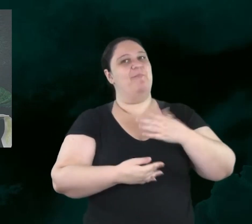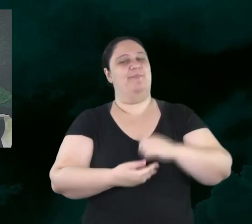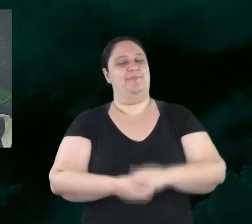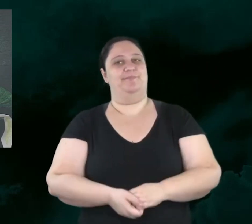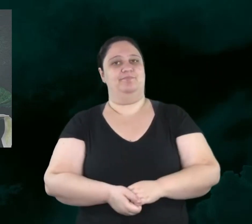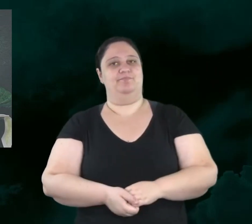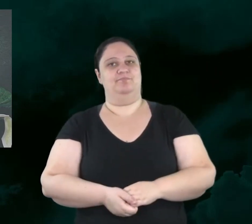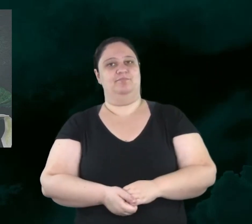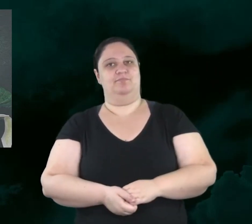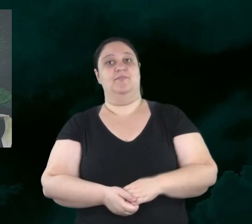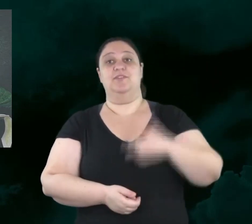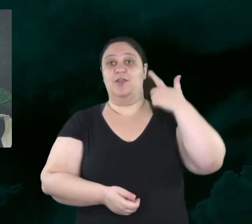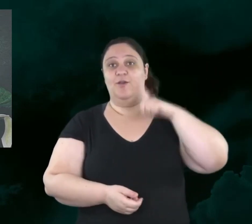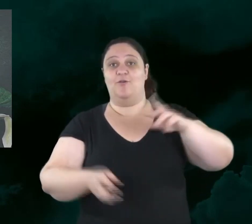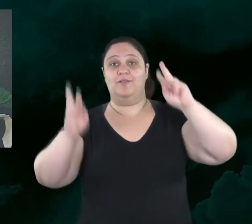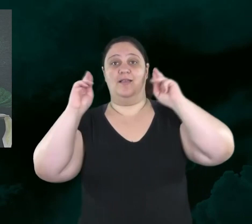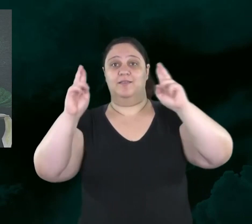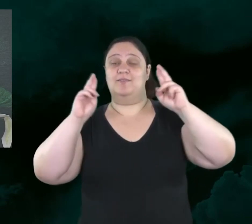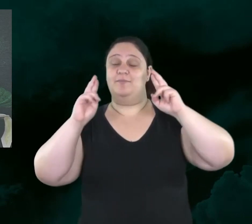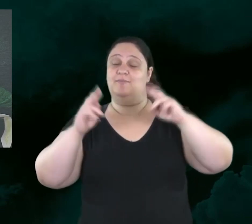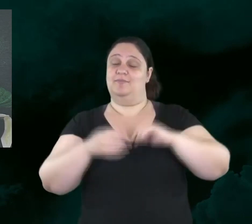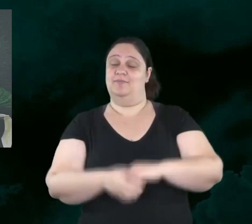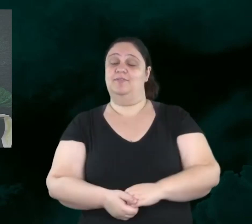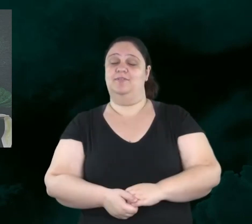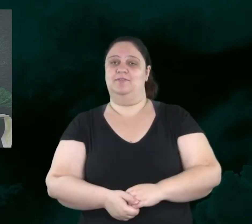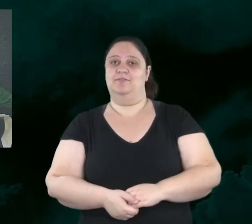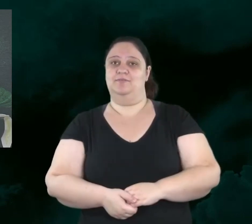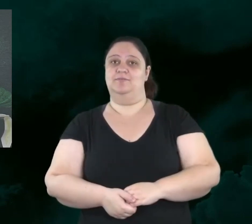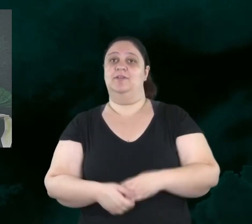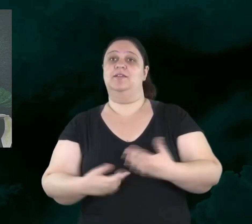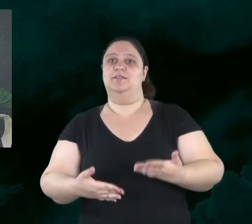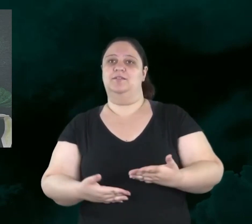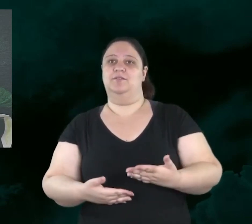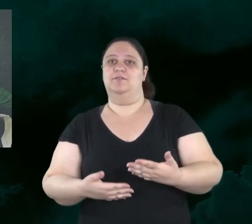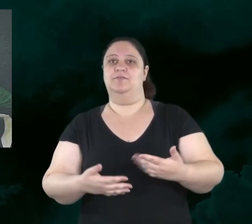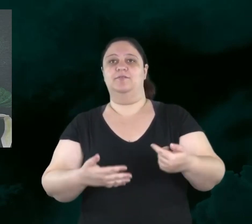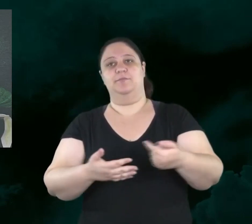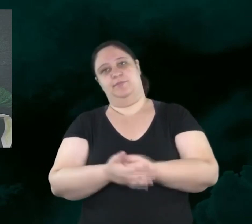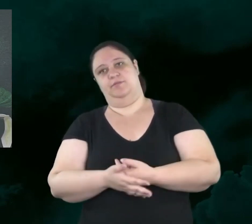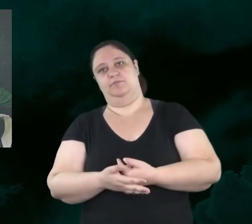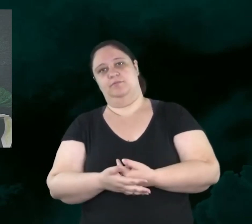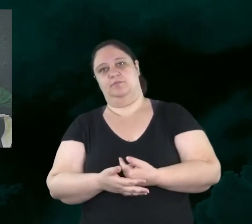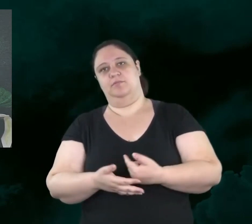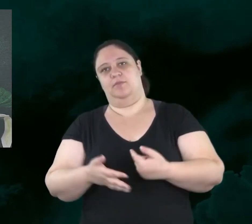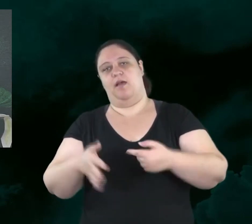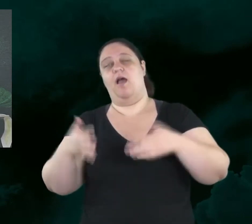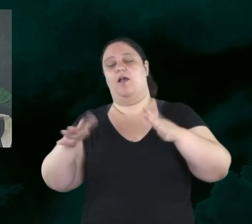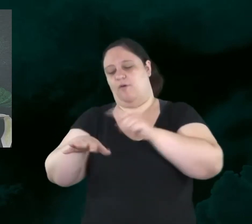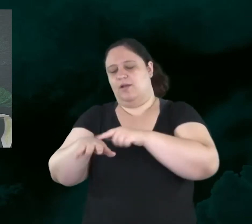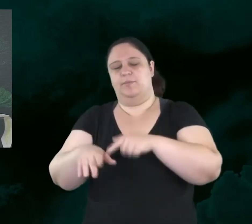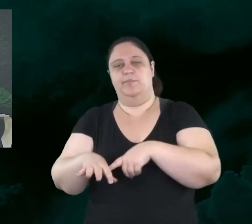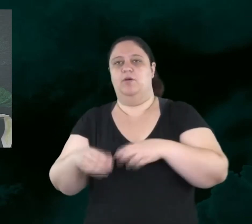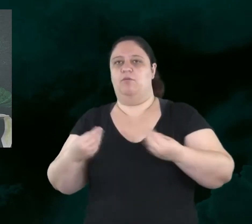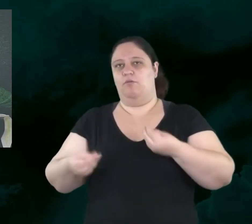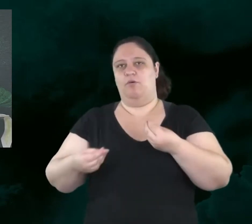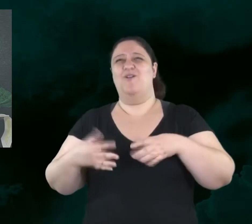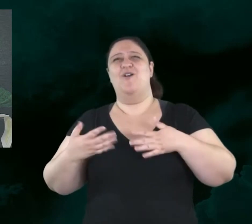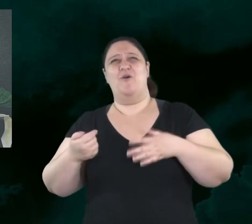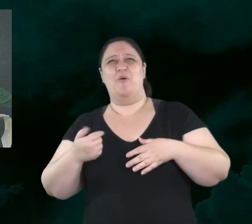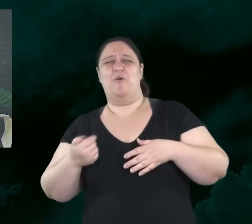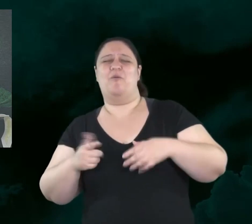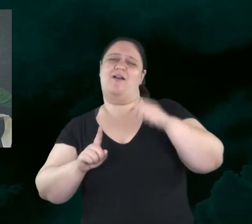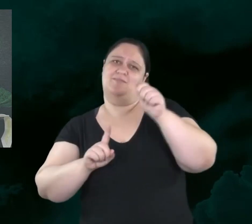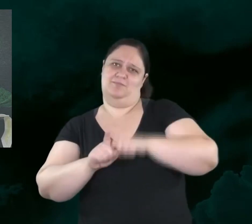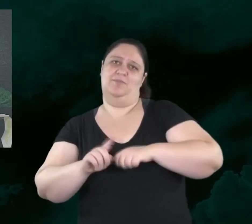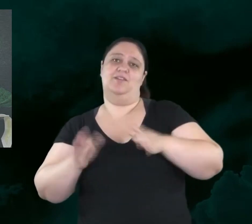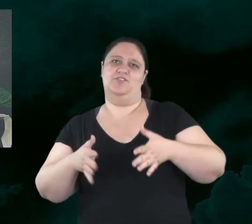glória. Portanto, meus queridos irmãos, bom, você vai me perguntar como é que está a minha mão, eu já fiz de lá para cá quase um mês já, né,